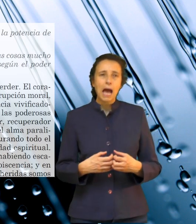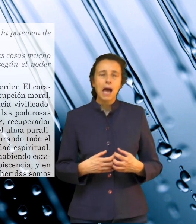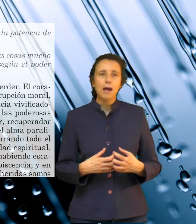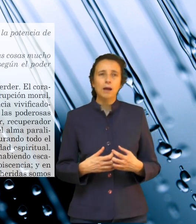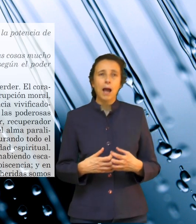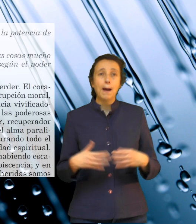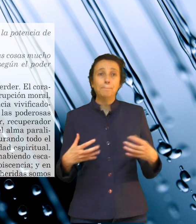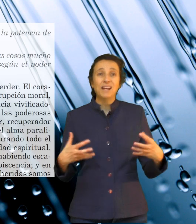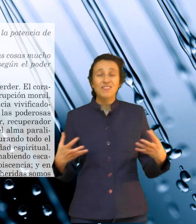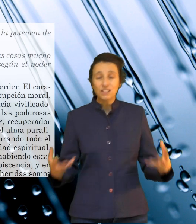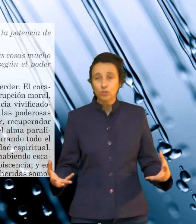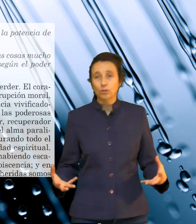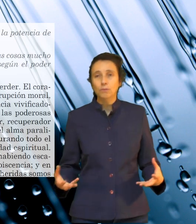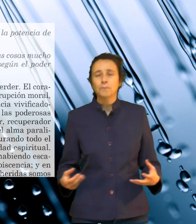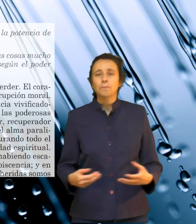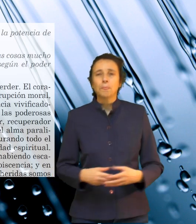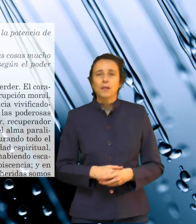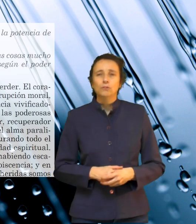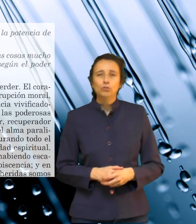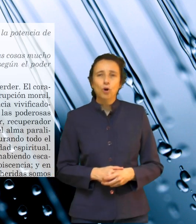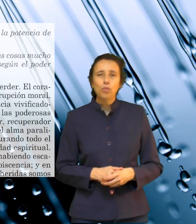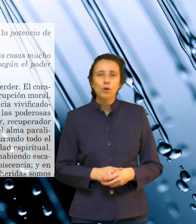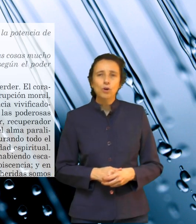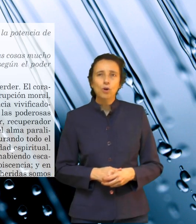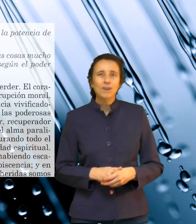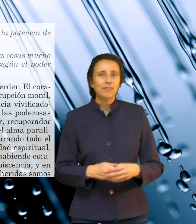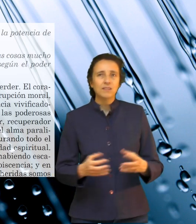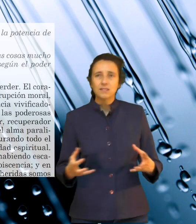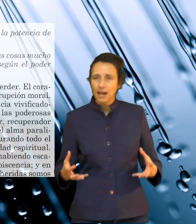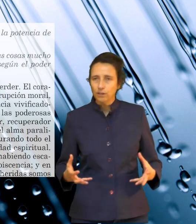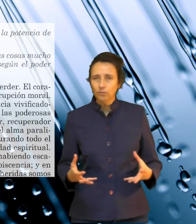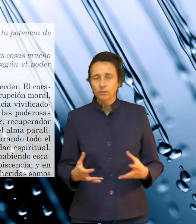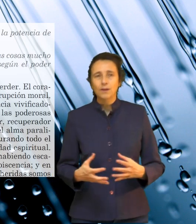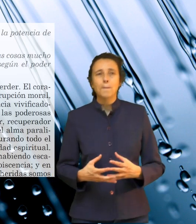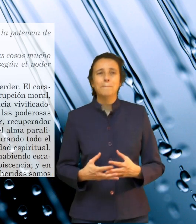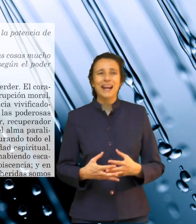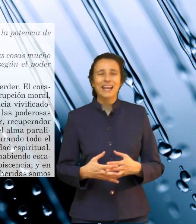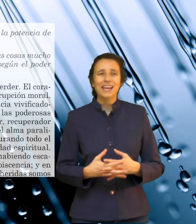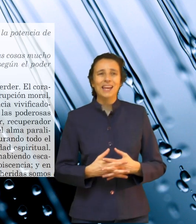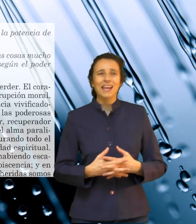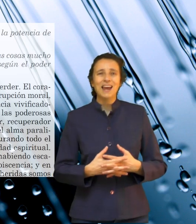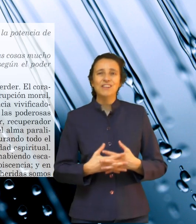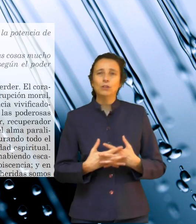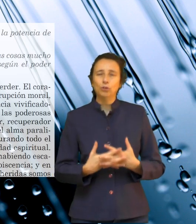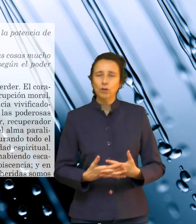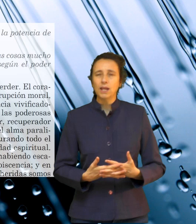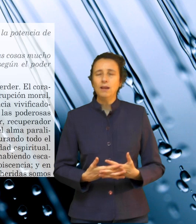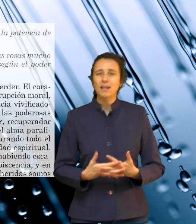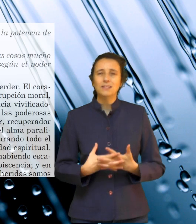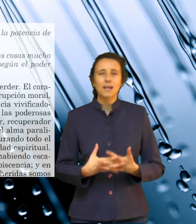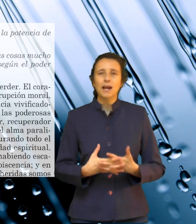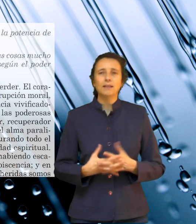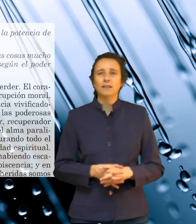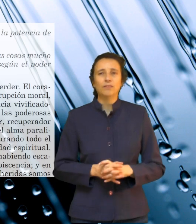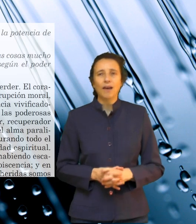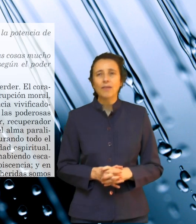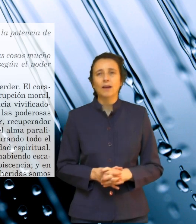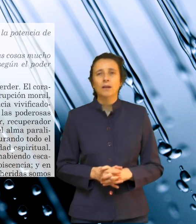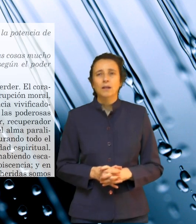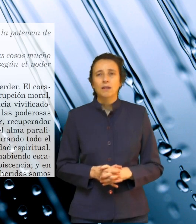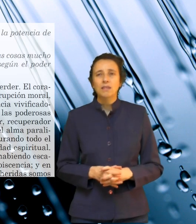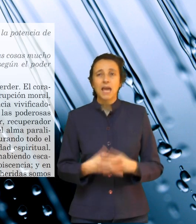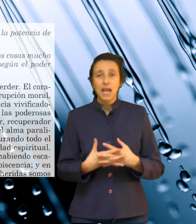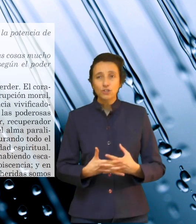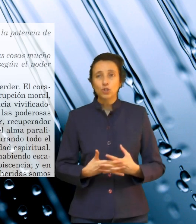Dios ha previsto todo lo necesario para que la victoria esté